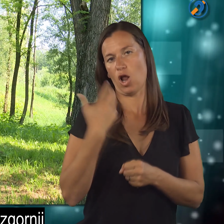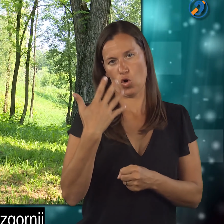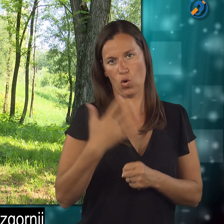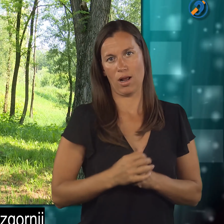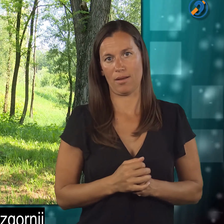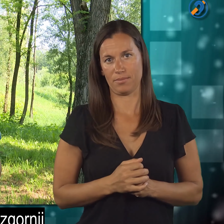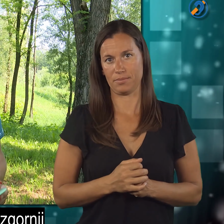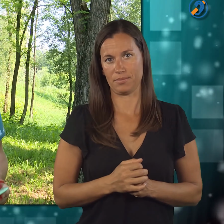roka. Ja.